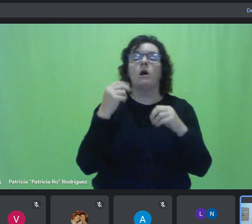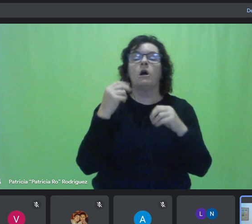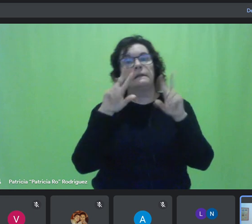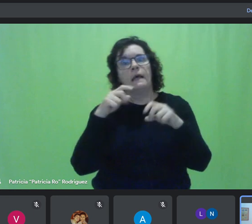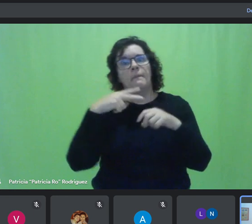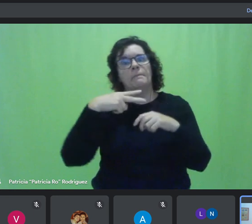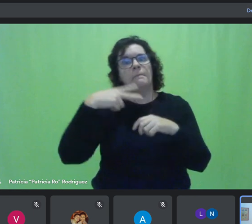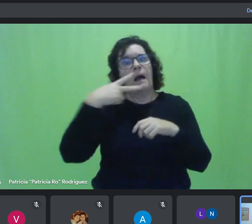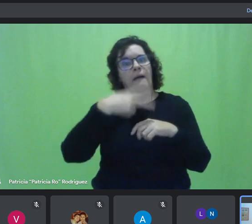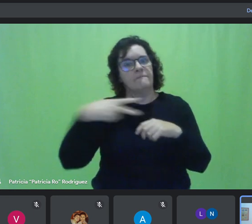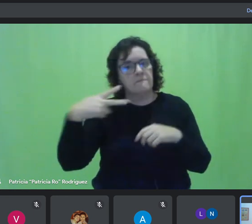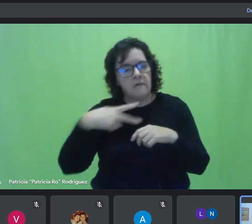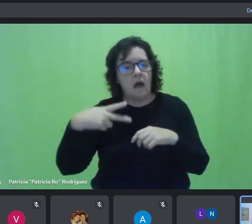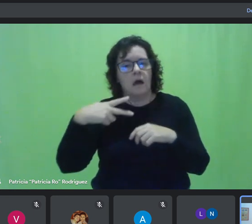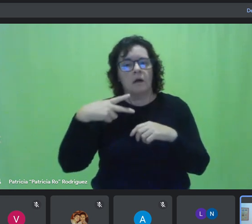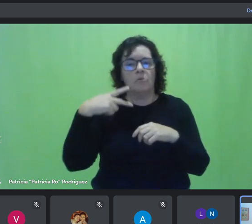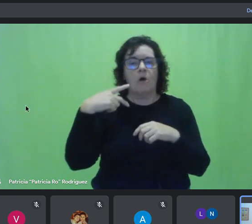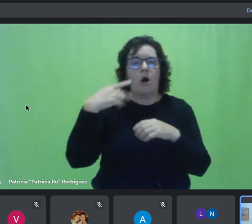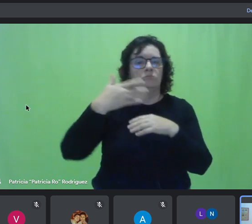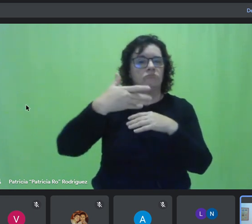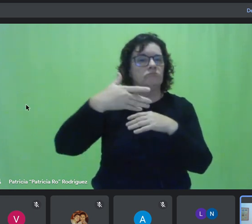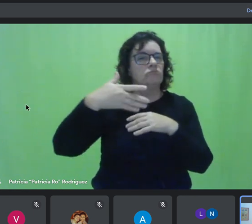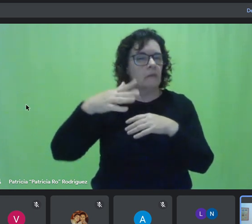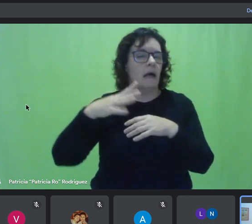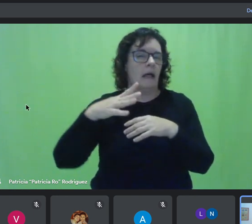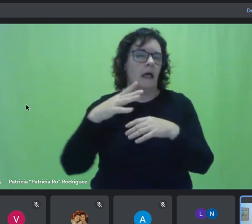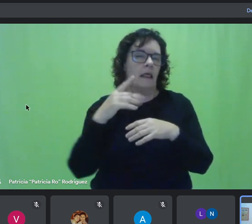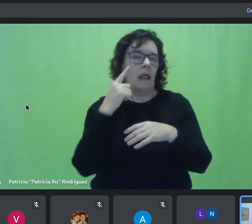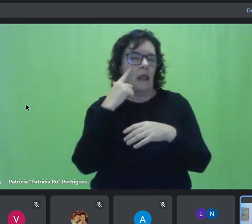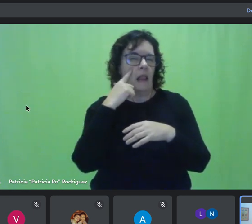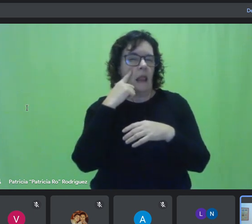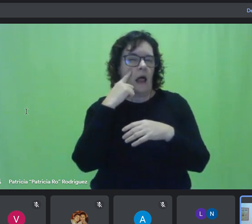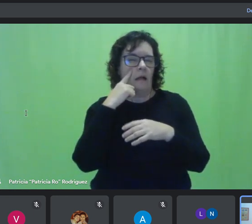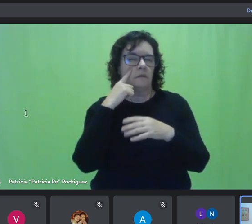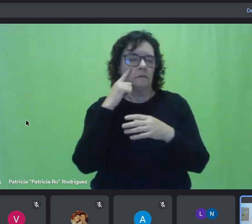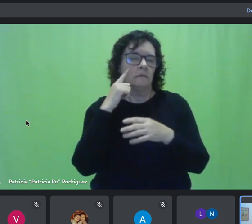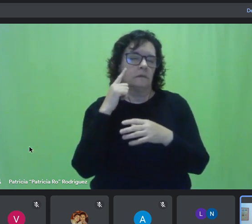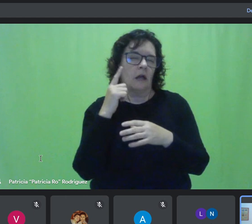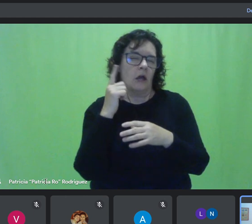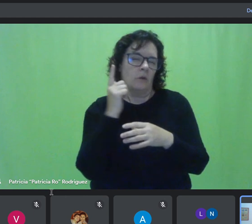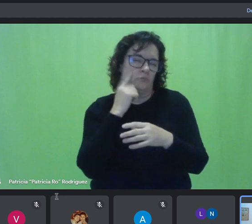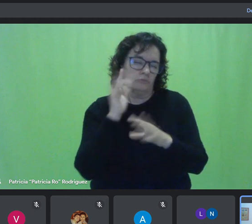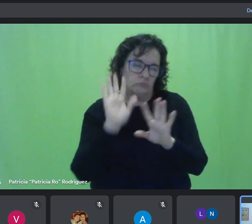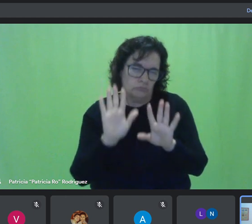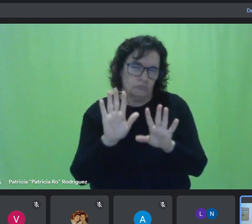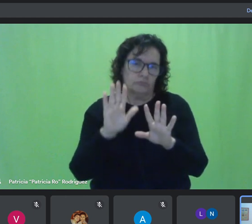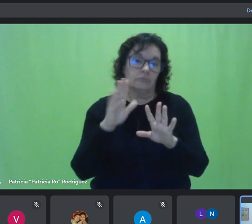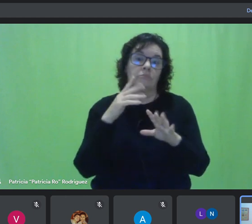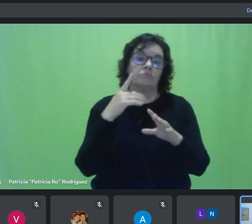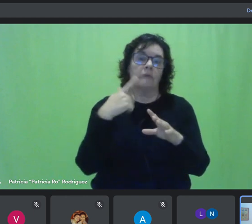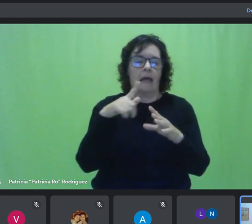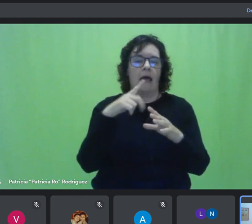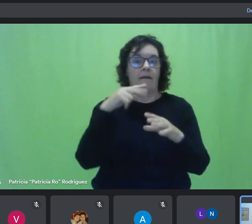que aparecen en los textos, ¿sí? Entonces,